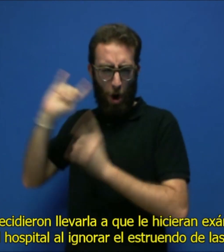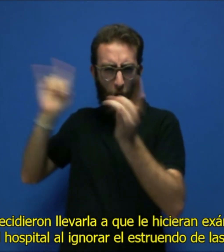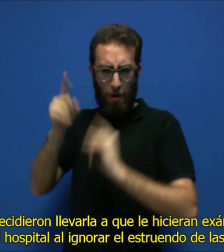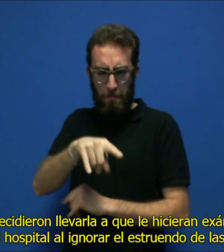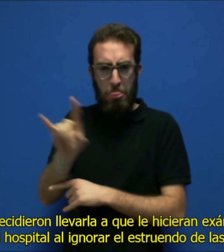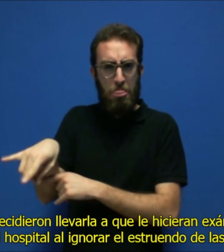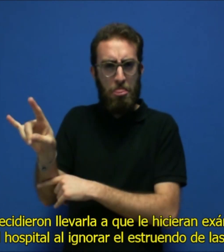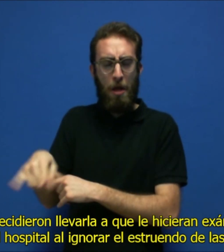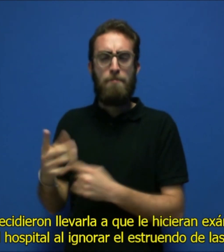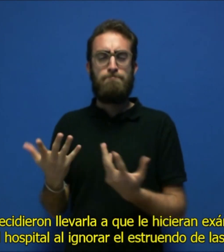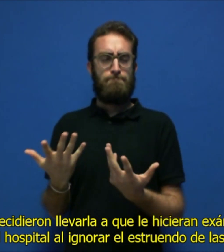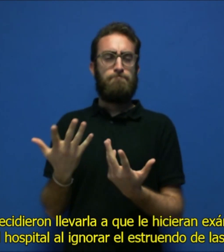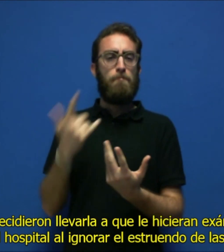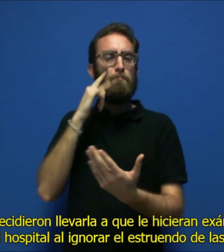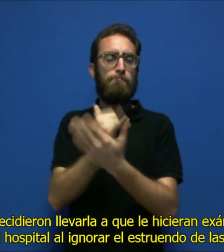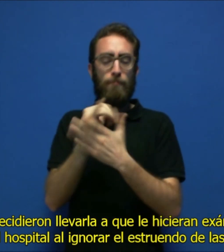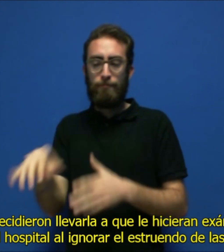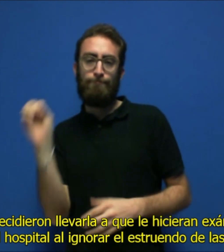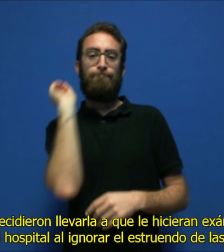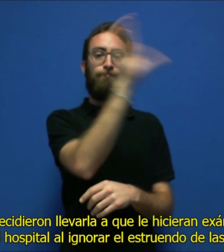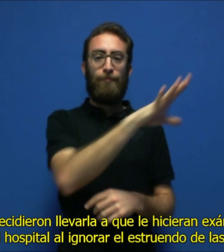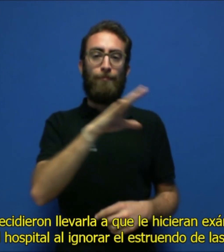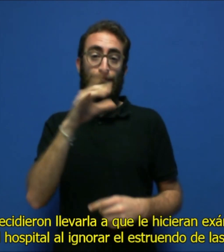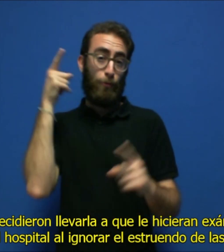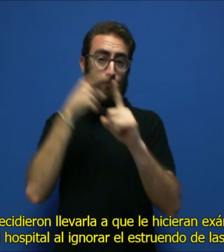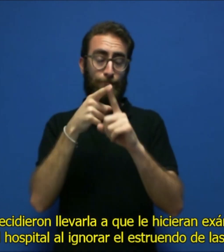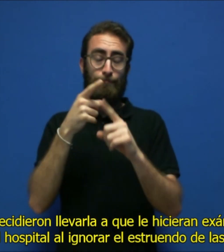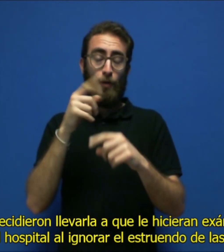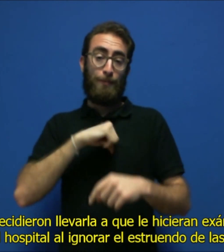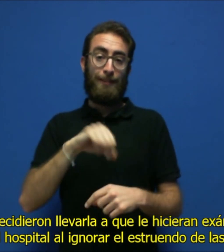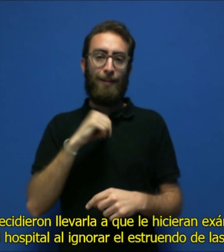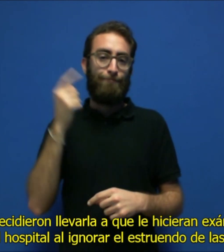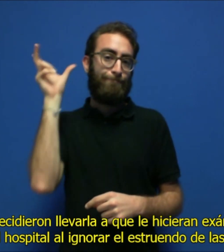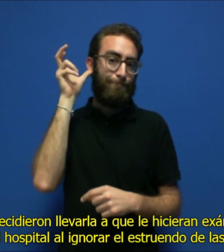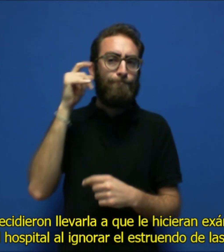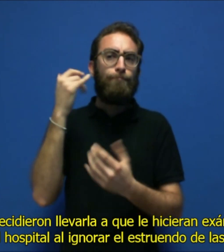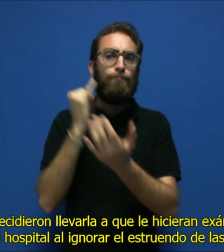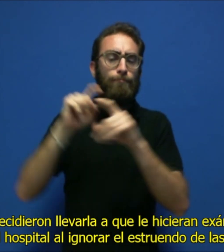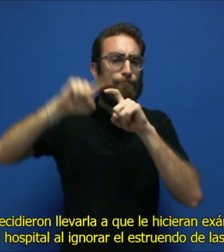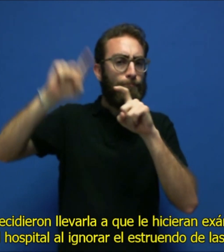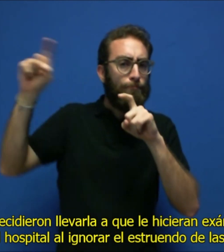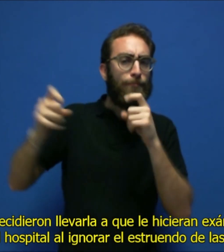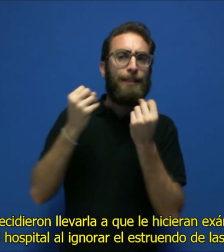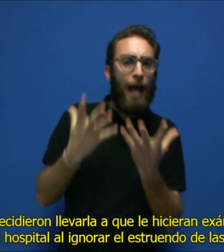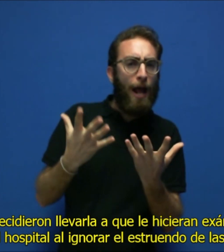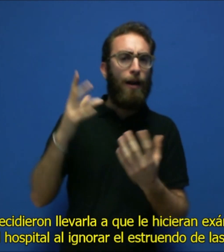su padre decidieron llevarla a que le hicieran exámenes de audición en el hospital al ignorar el